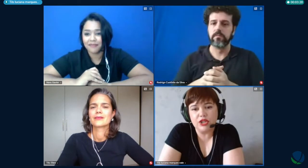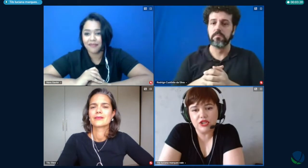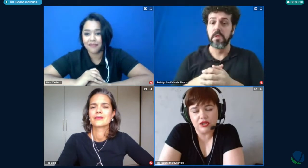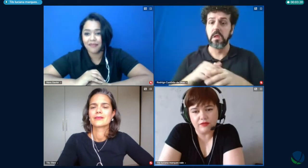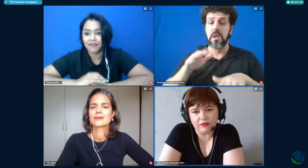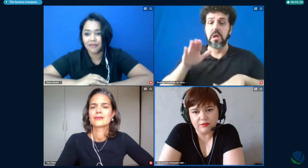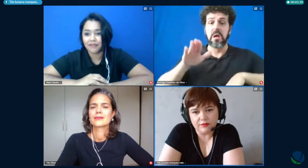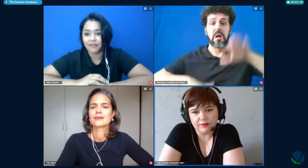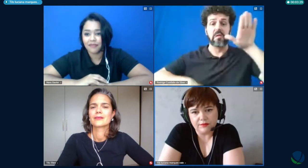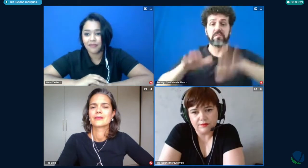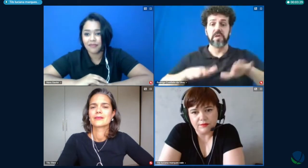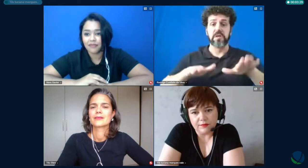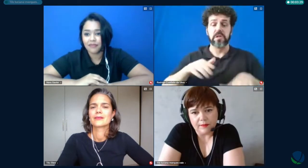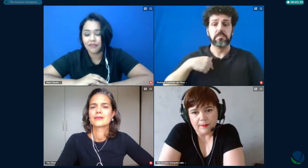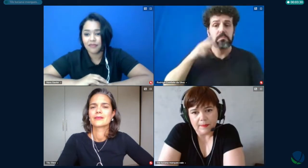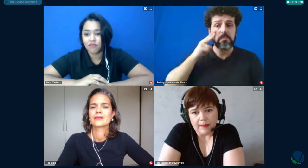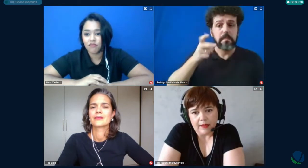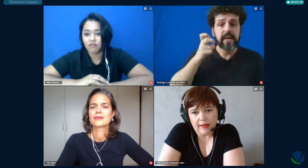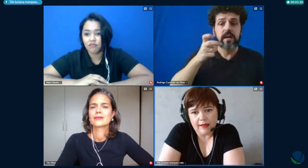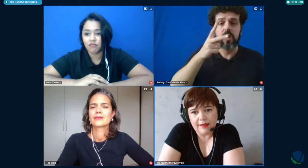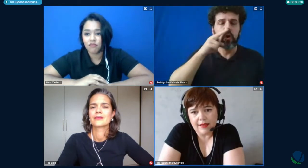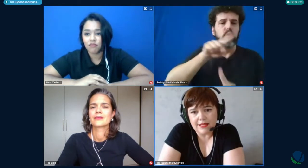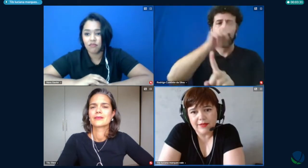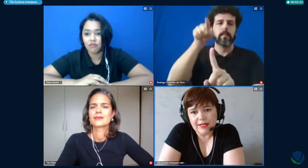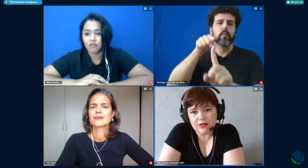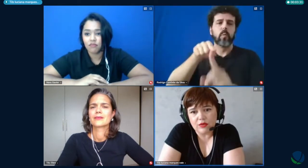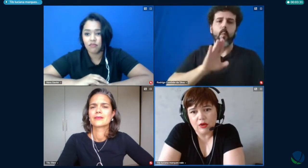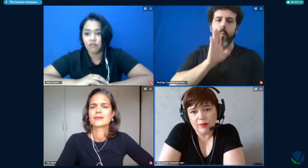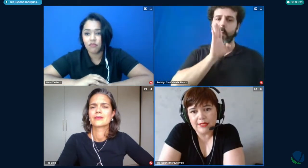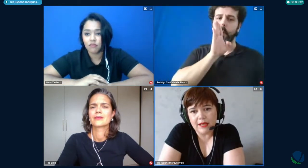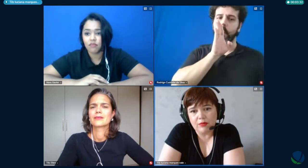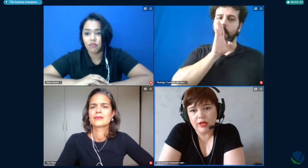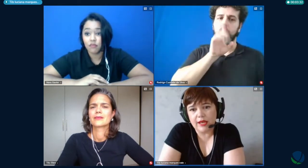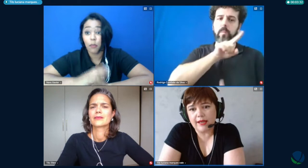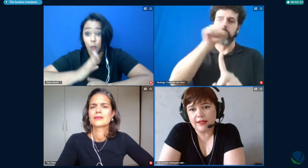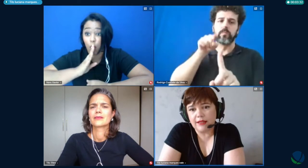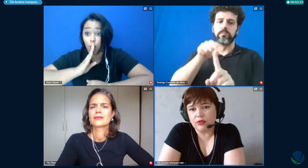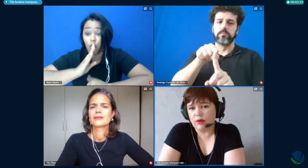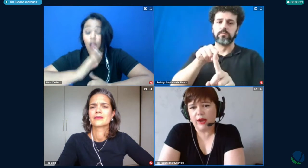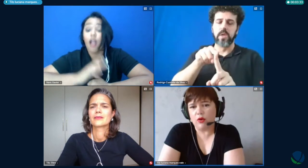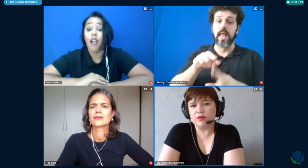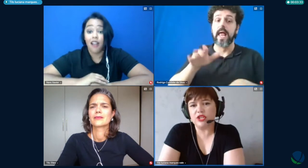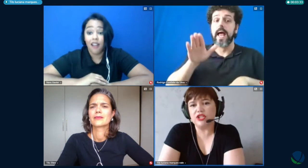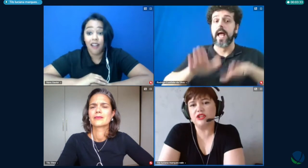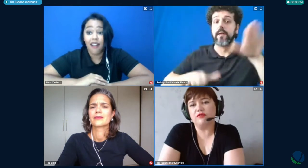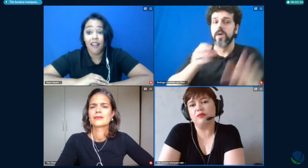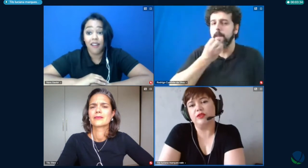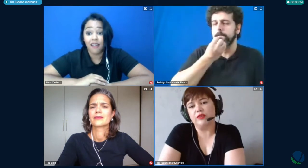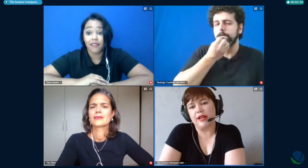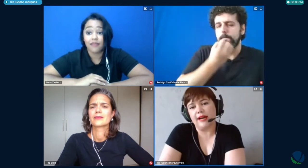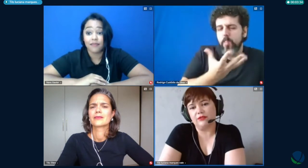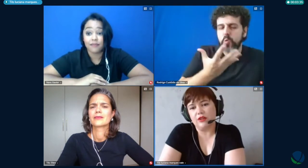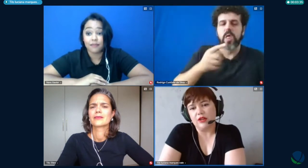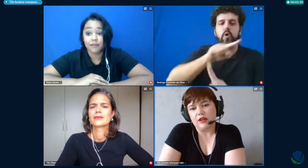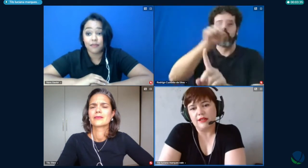seu objetivo. É que, às vezes, o que eu percebo que ainda não é um objetivo muito claro.